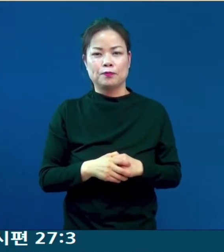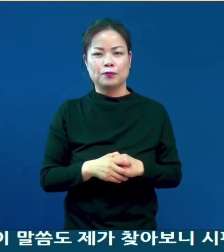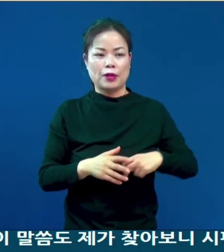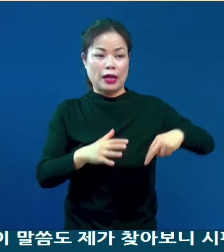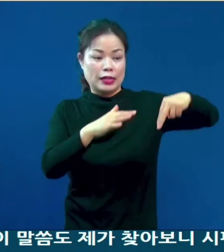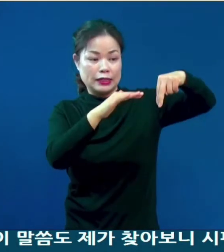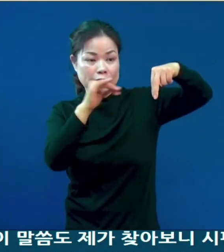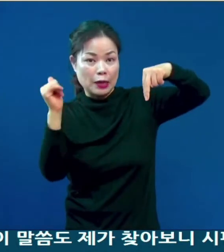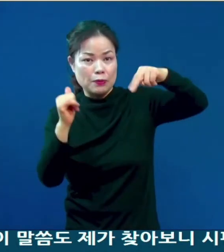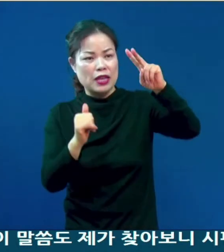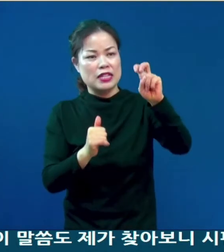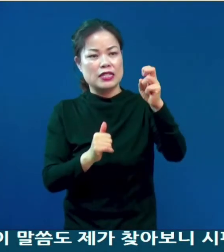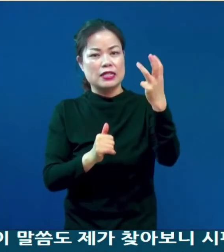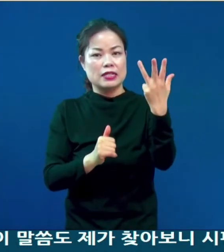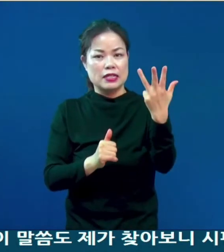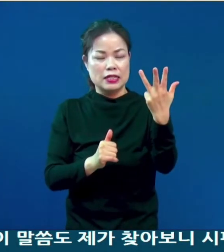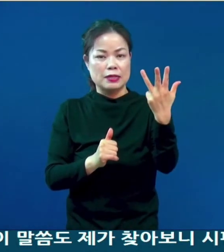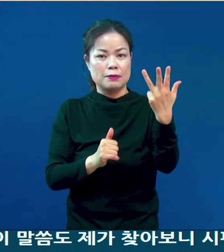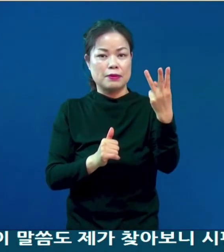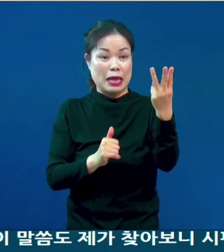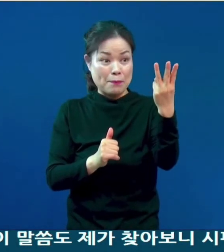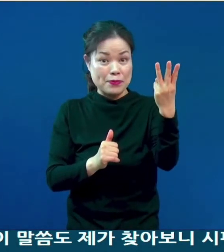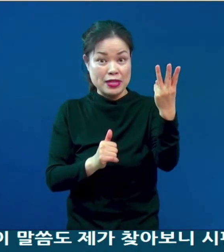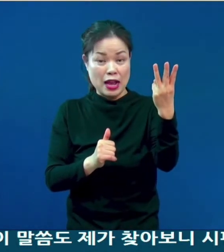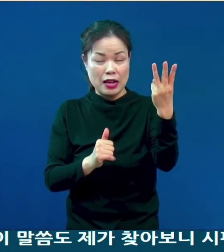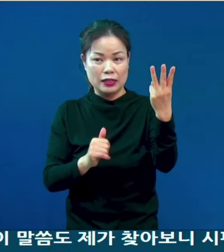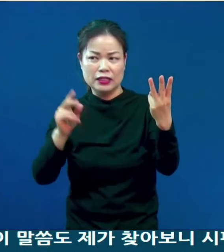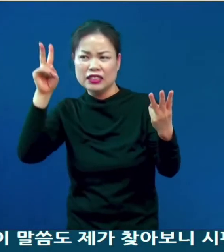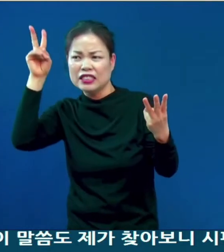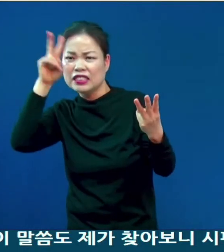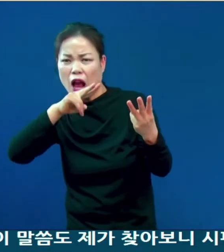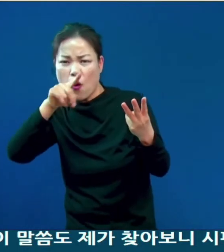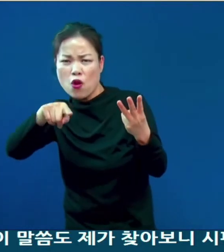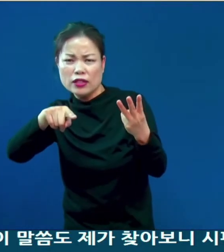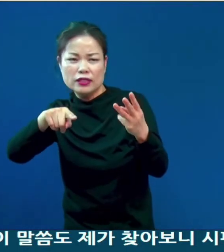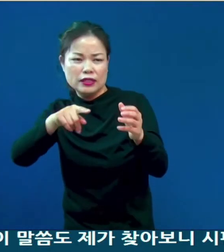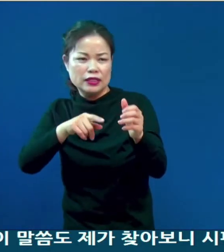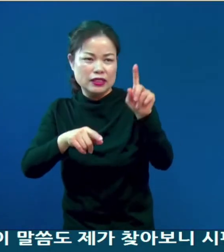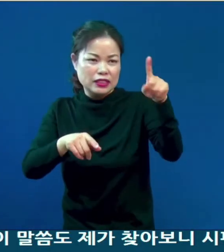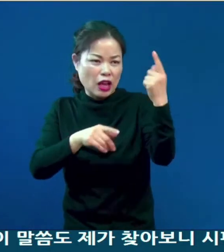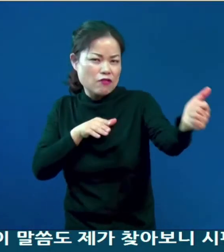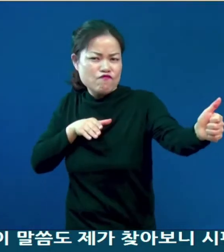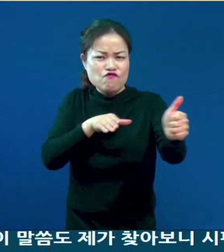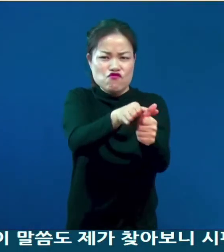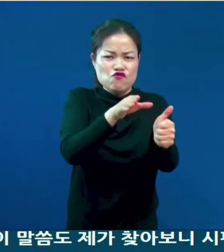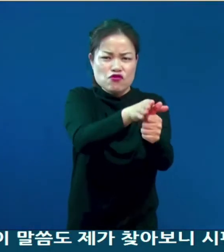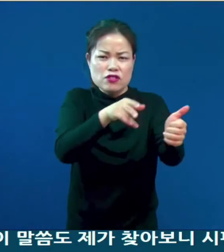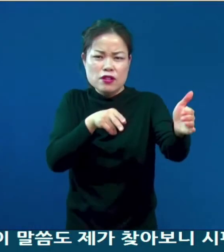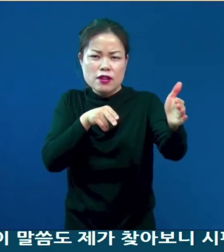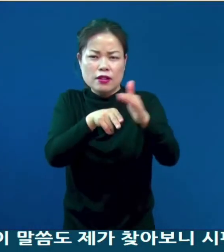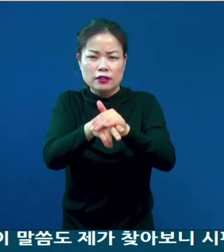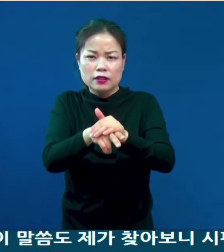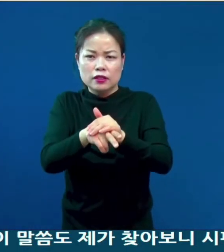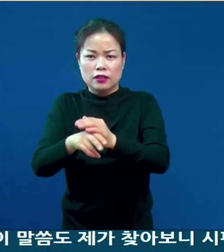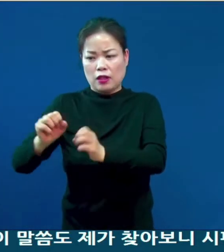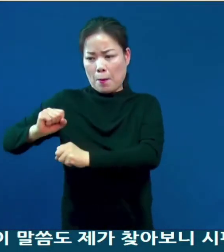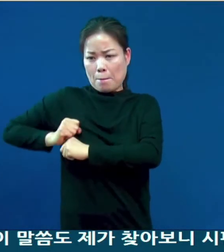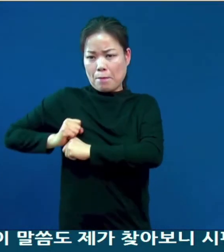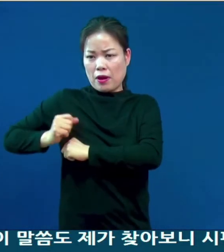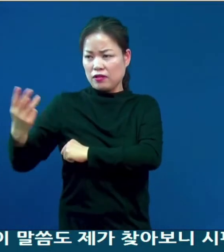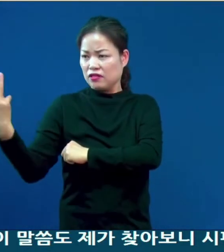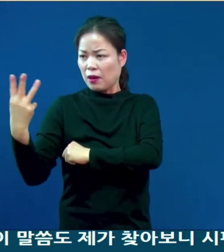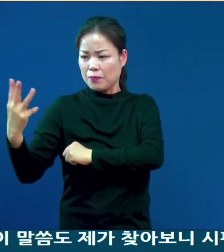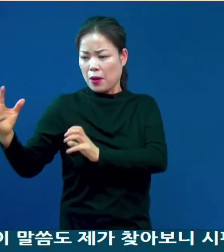사무엘상 23장에 보면 사울이 본격적으로 다윗을 잡아 죽이기 위해서 온 이스라엘에서 정예 군사 3,000명을